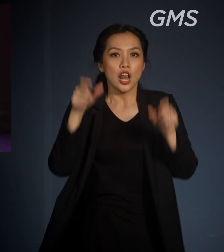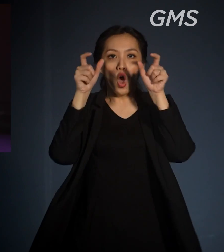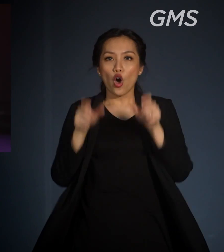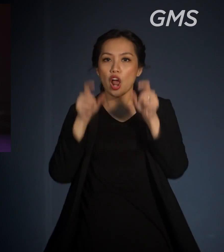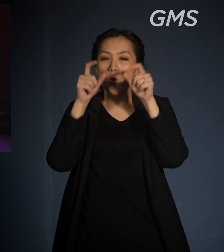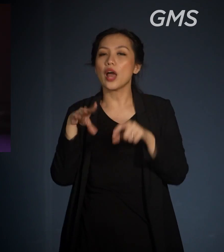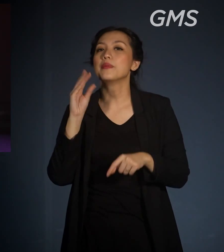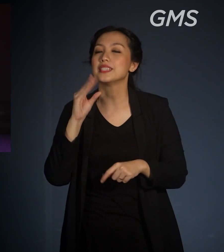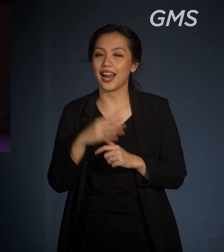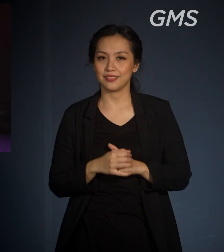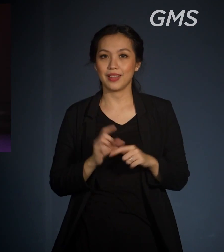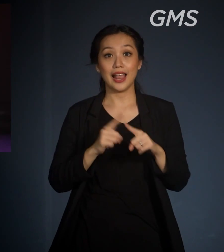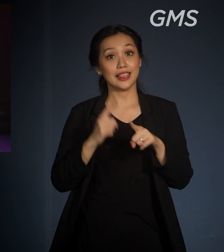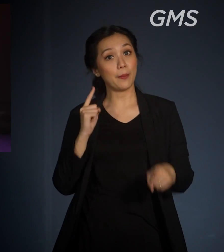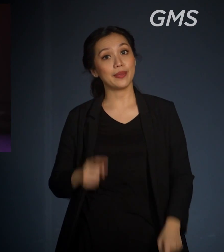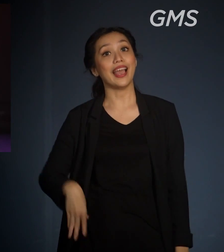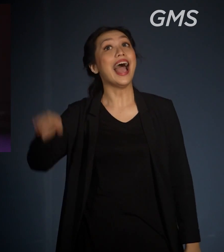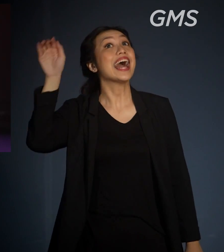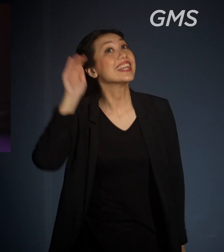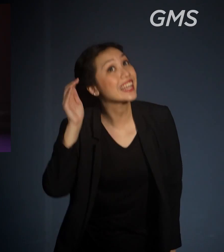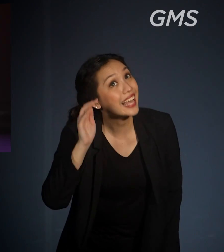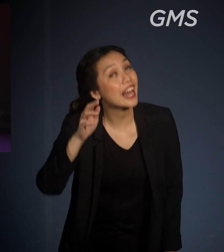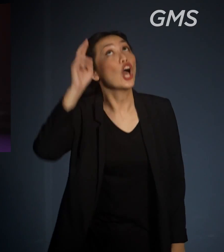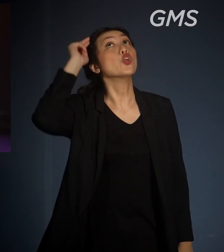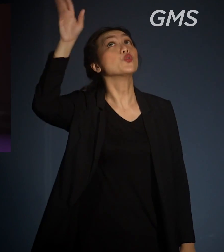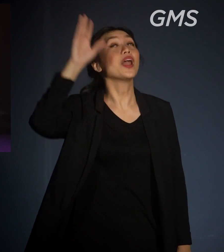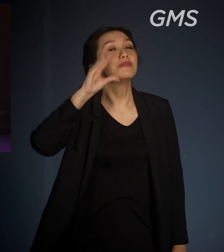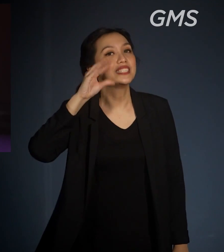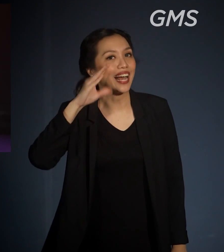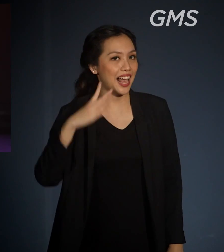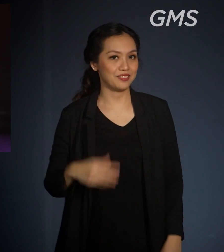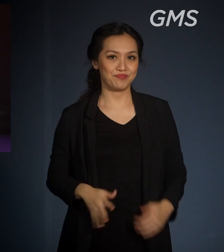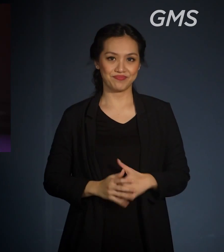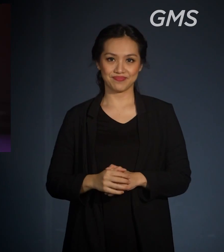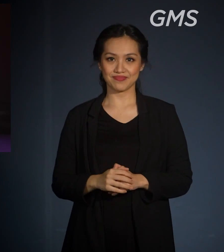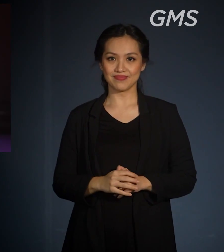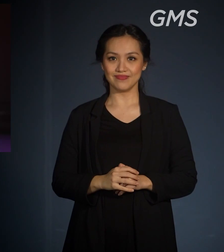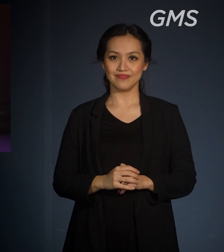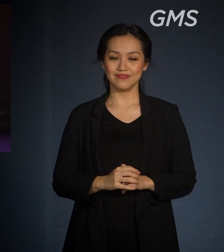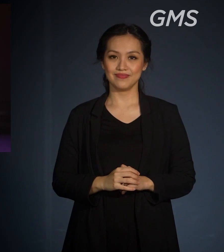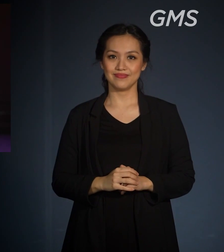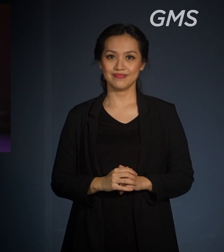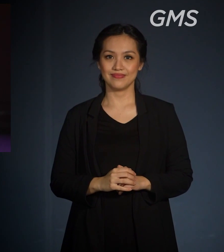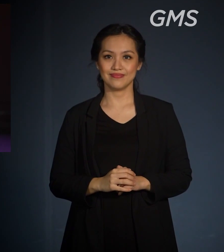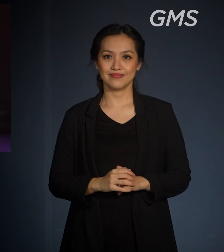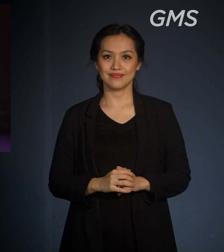tapi dengarkan apa kata Tuhan dalam diri Anda. Saudara.